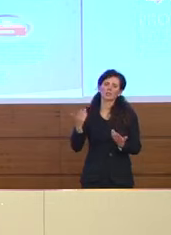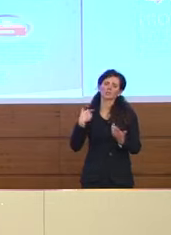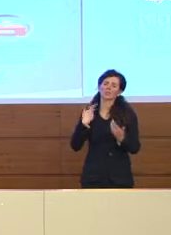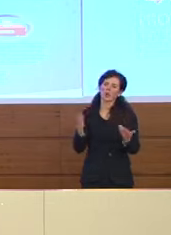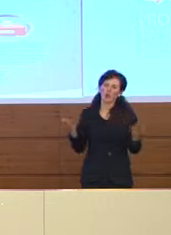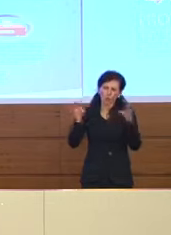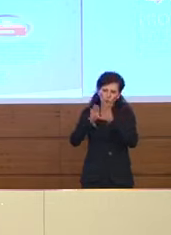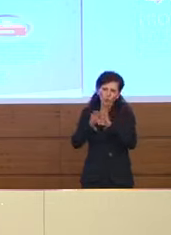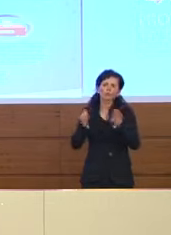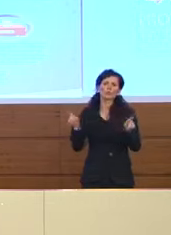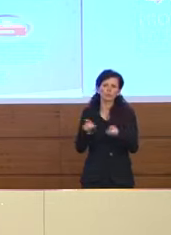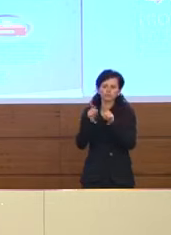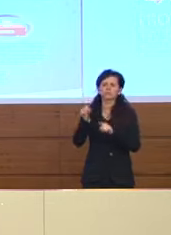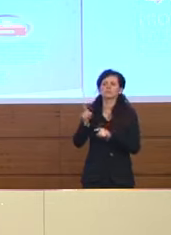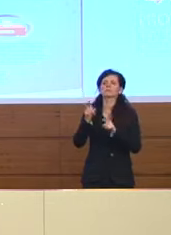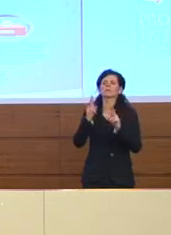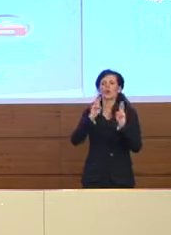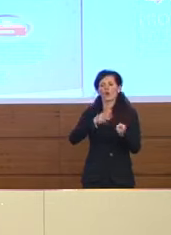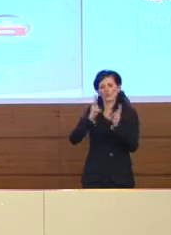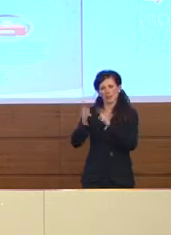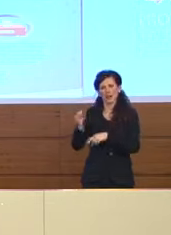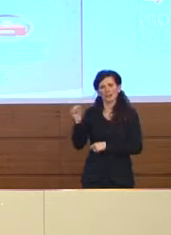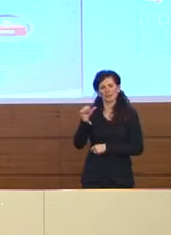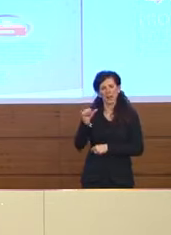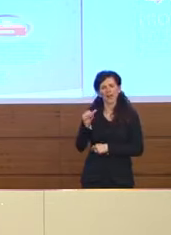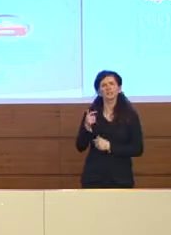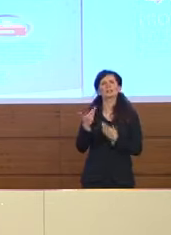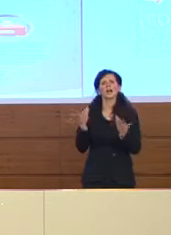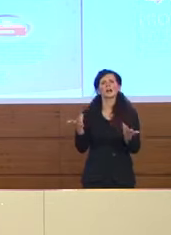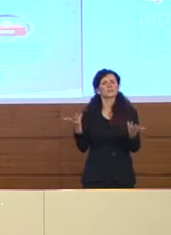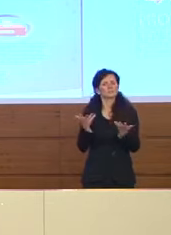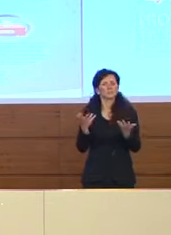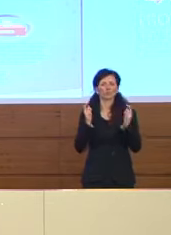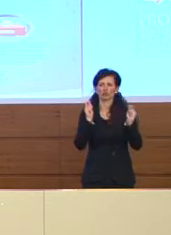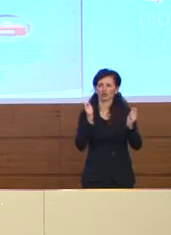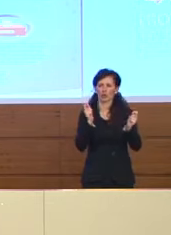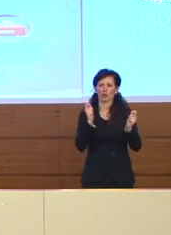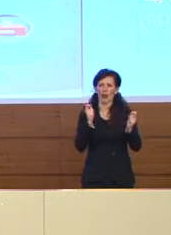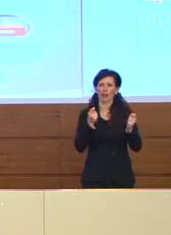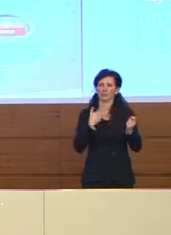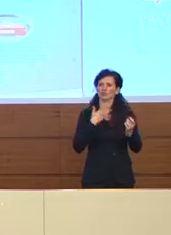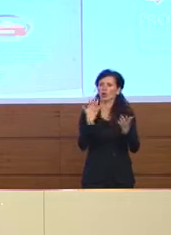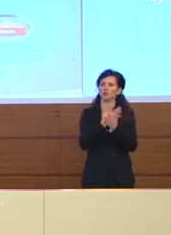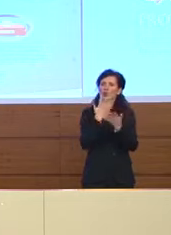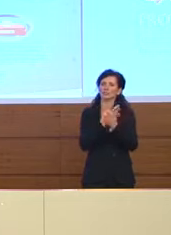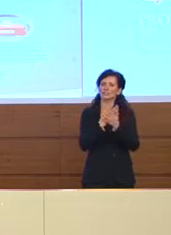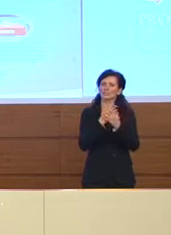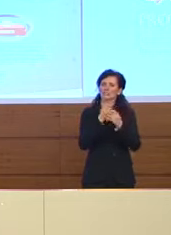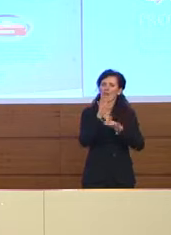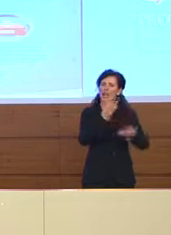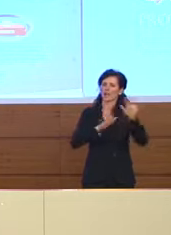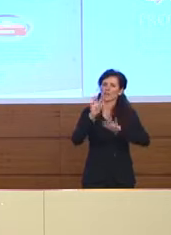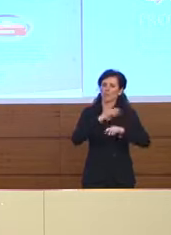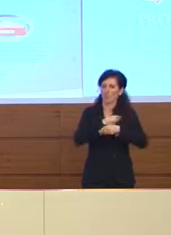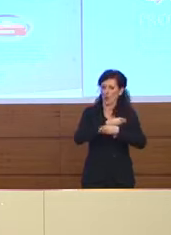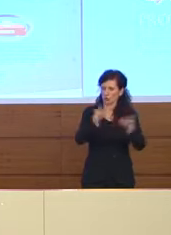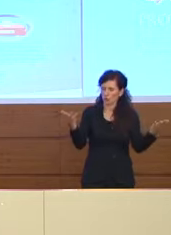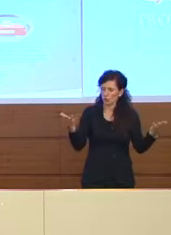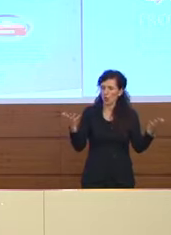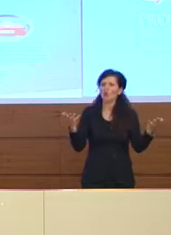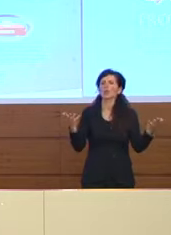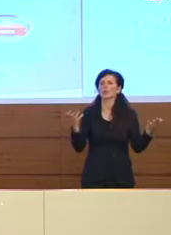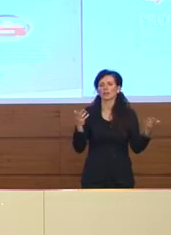notizia che sempre ieri apparsa sui giornali e qui ovviamente sottolineo anche il ruolo